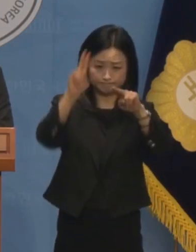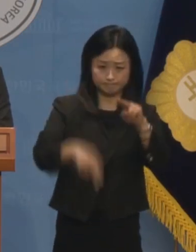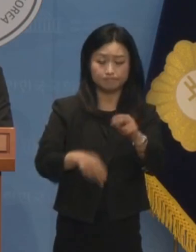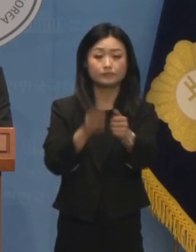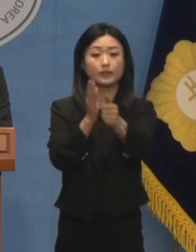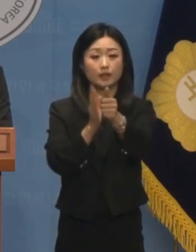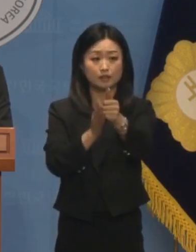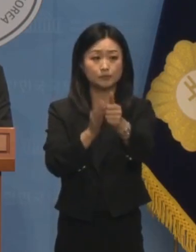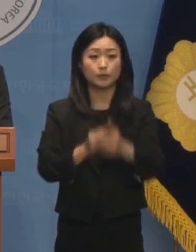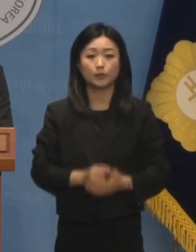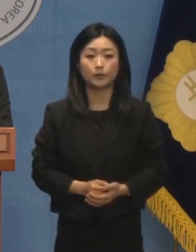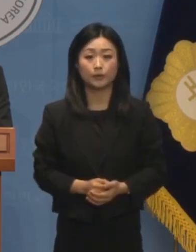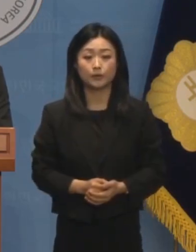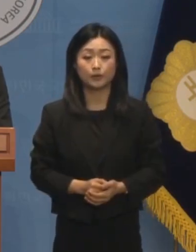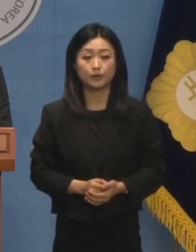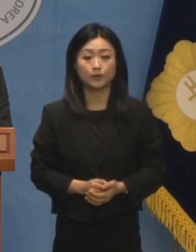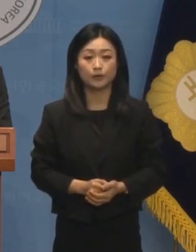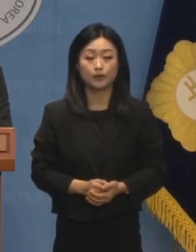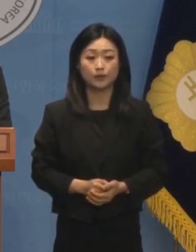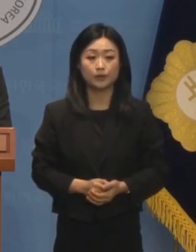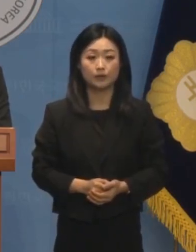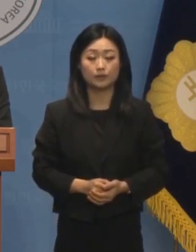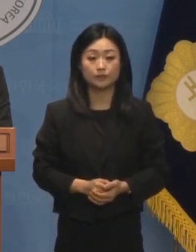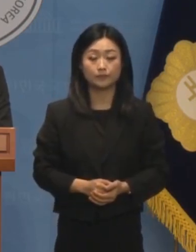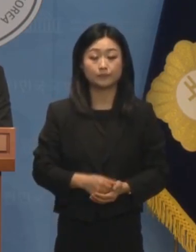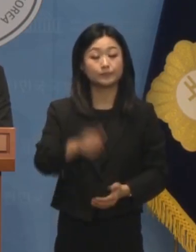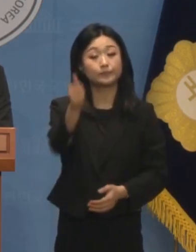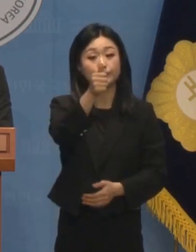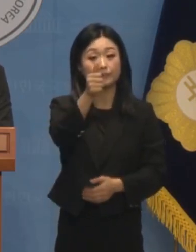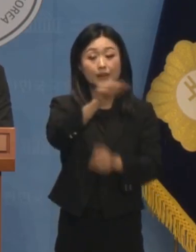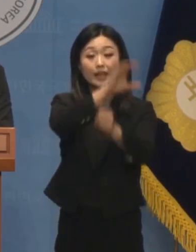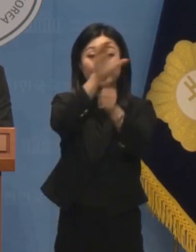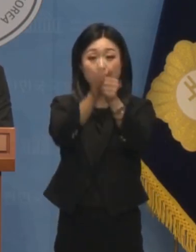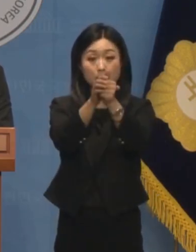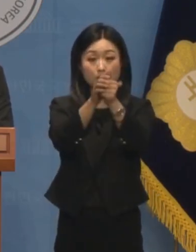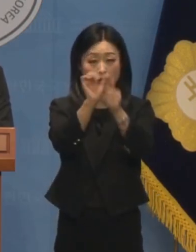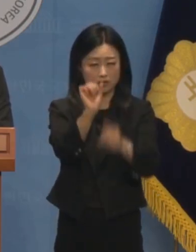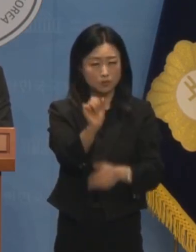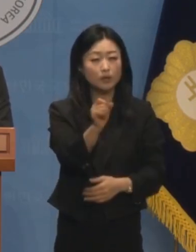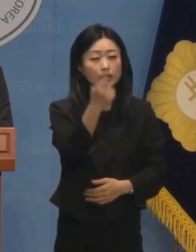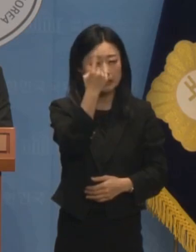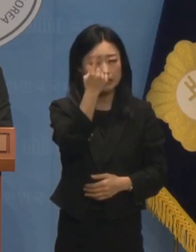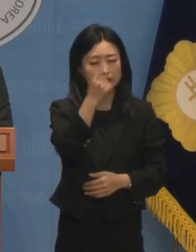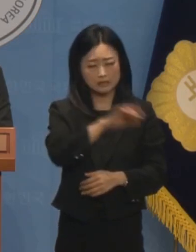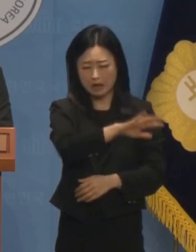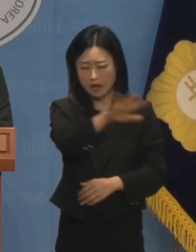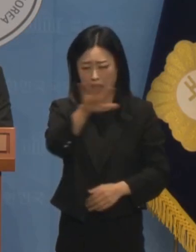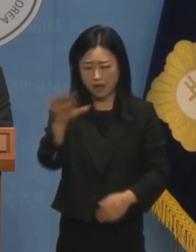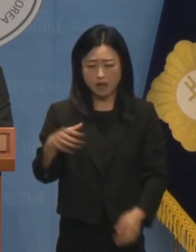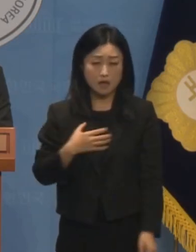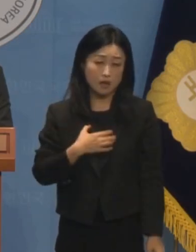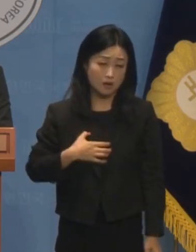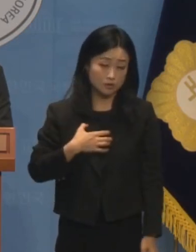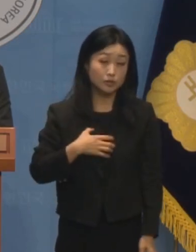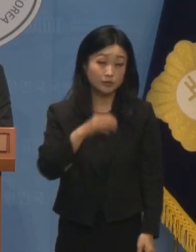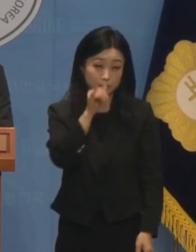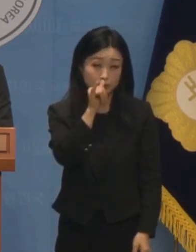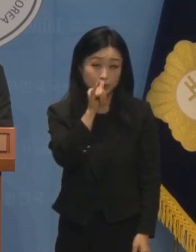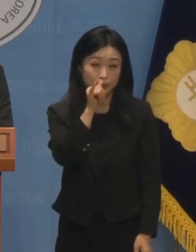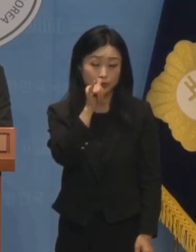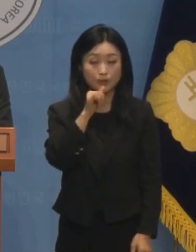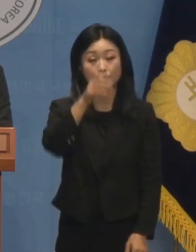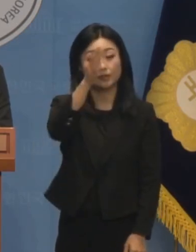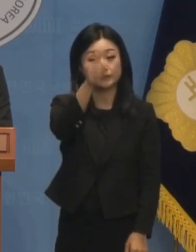합니다. 애시당초 조 청장의 임명 때부터 심각하게 우려되던 상황이었습니다.